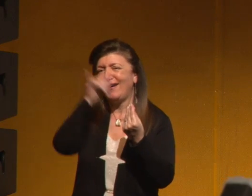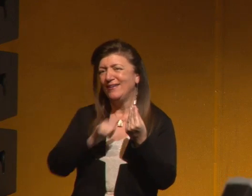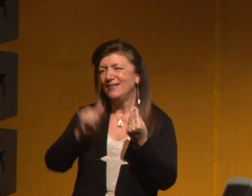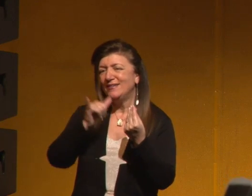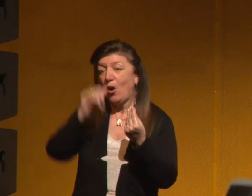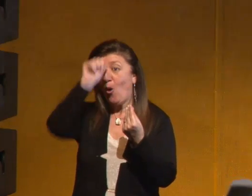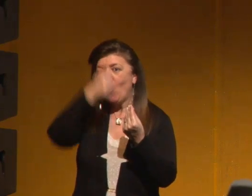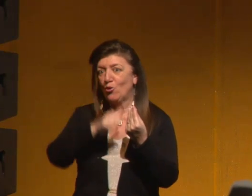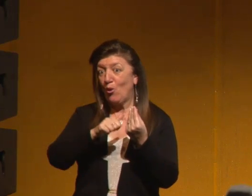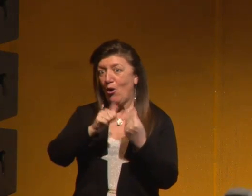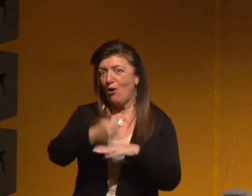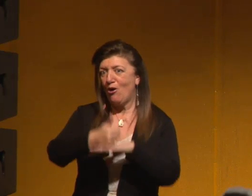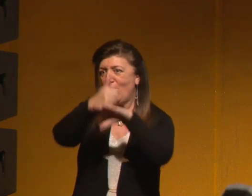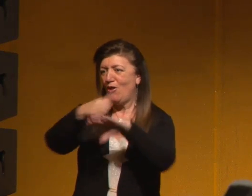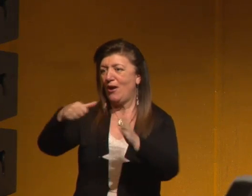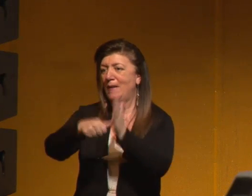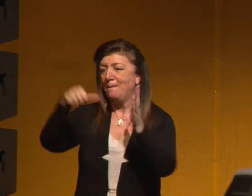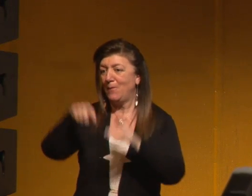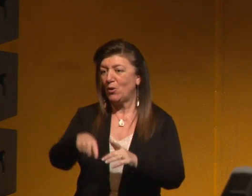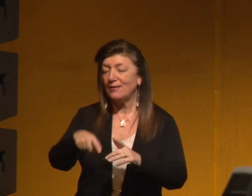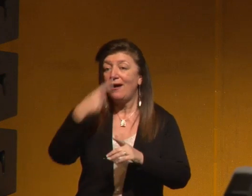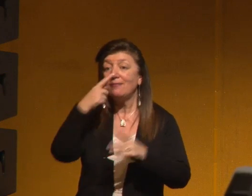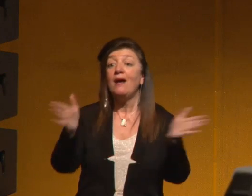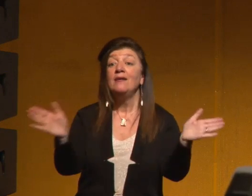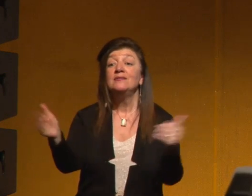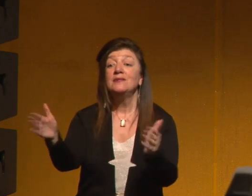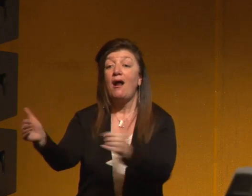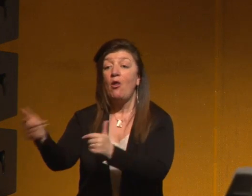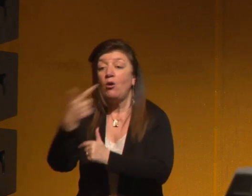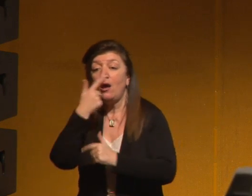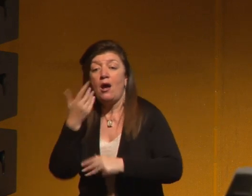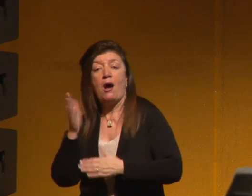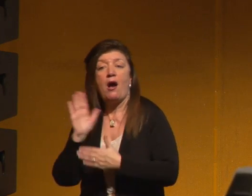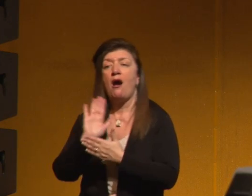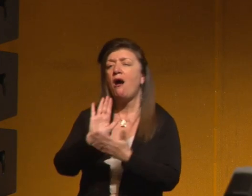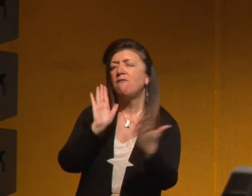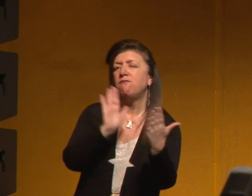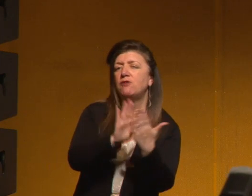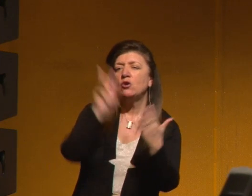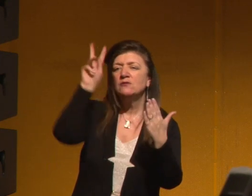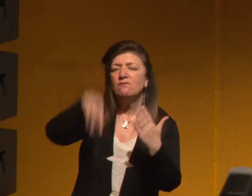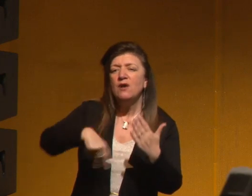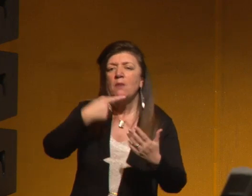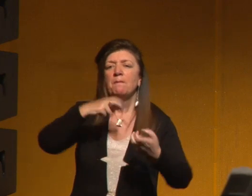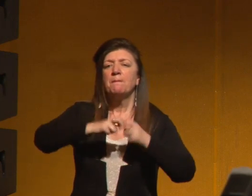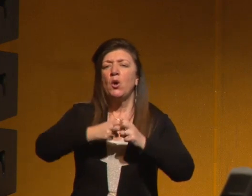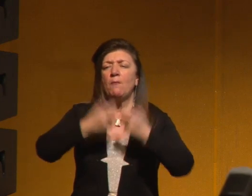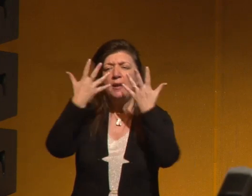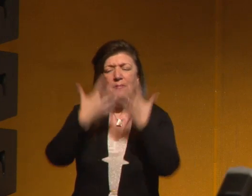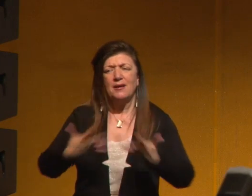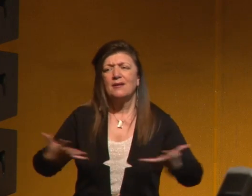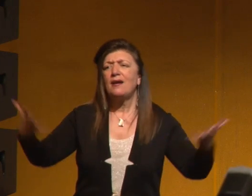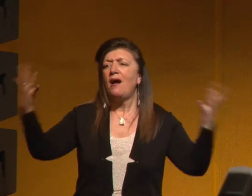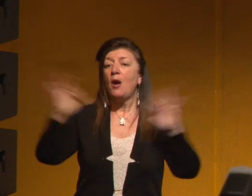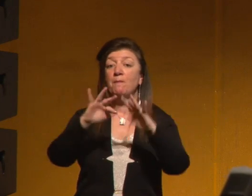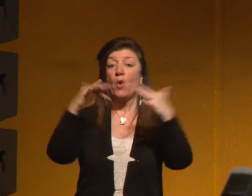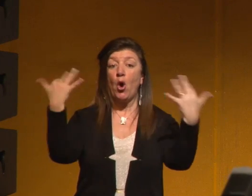pubblico il salone affronterà quindi molti dei problemi che assediano il nostro presente il mondo che ci circonda